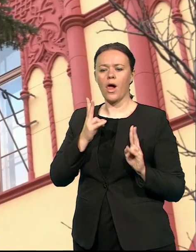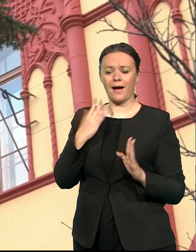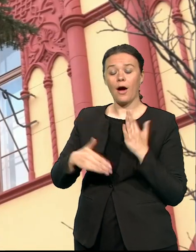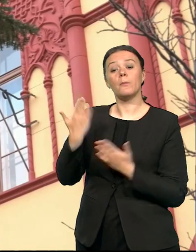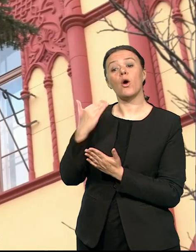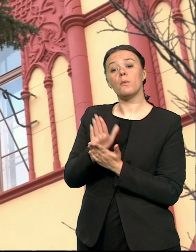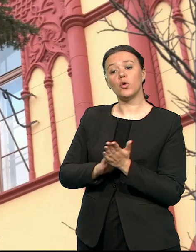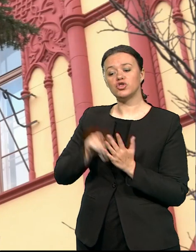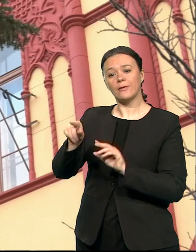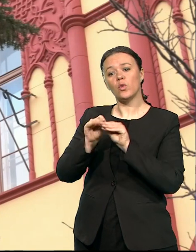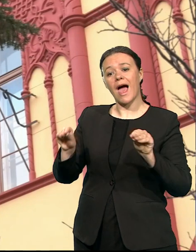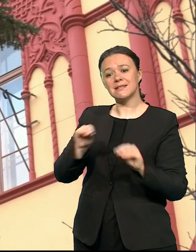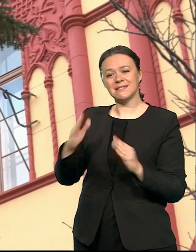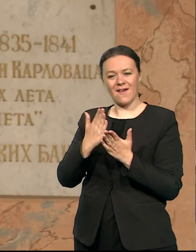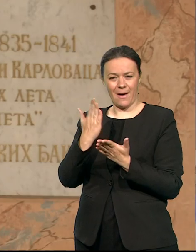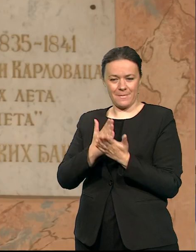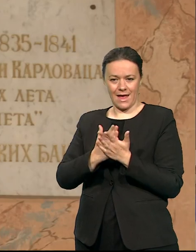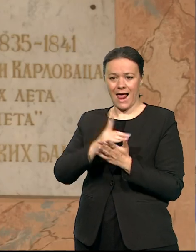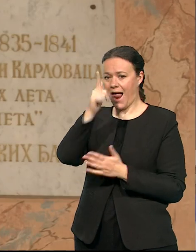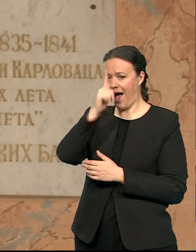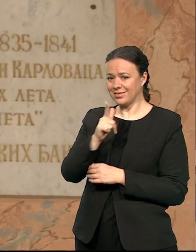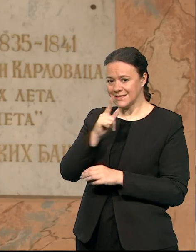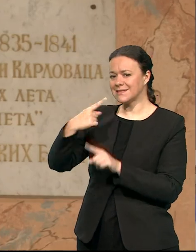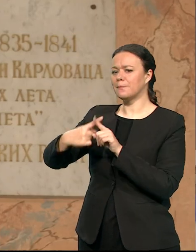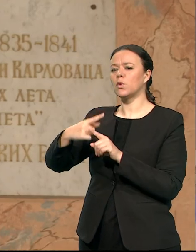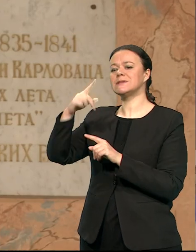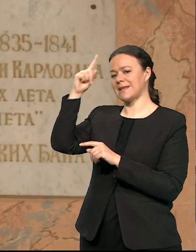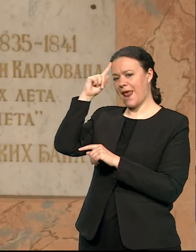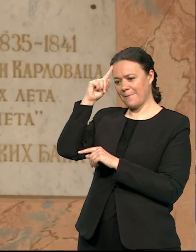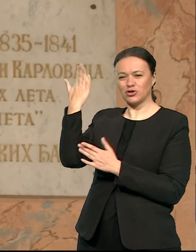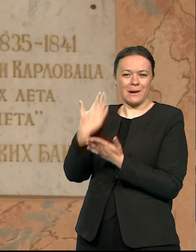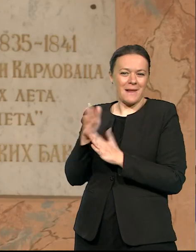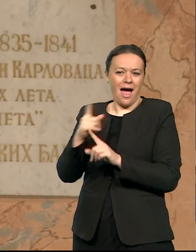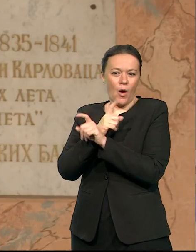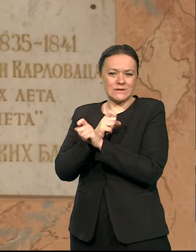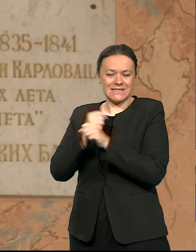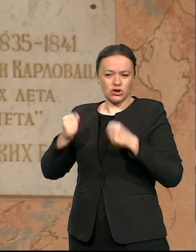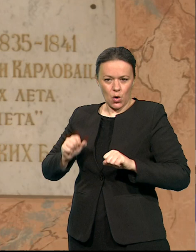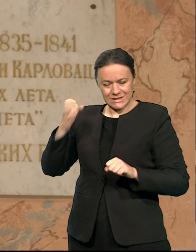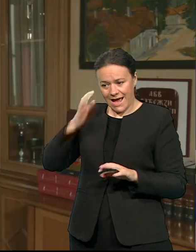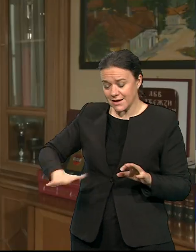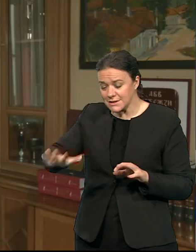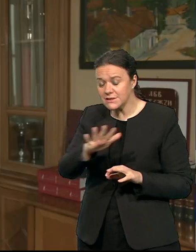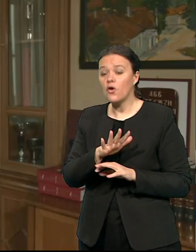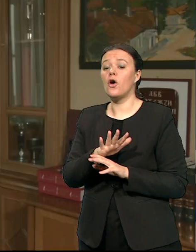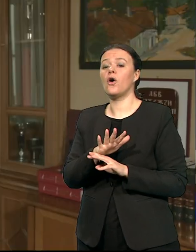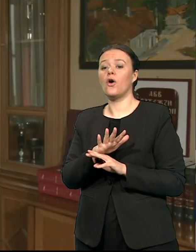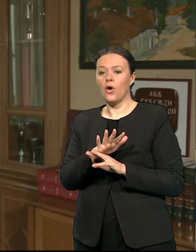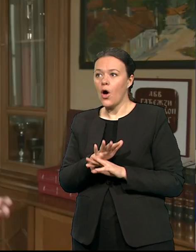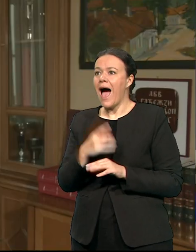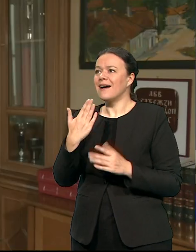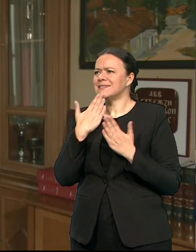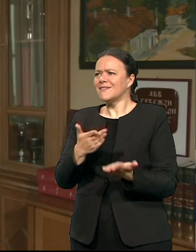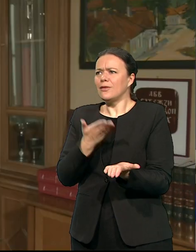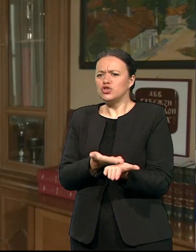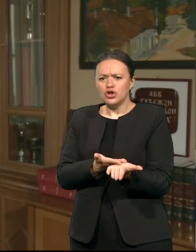na latinskom i na nemačkom, jer to je bilo Austrijsko carstvo, ali je to otvorilo put našim učenicima da studiraju